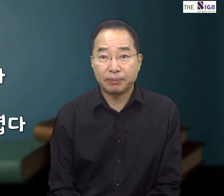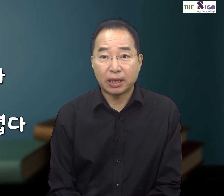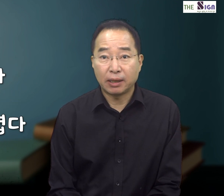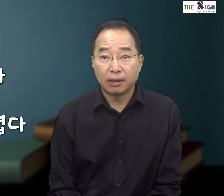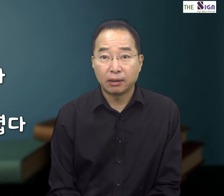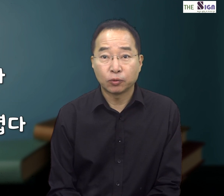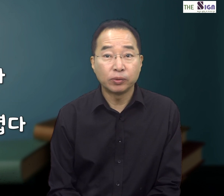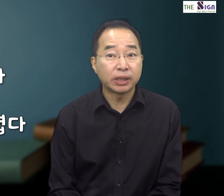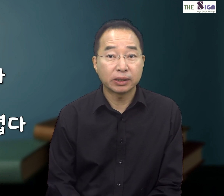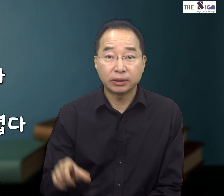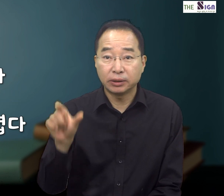못하다입니다. 동작은